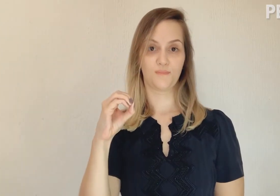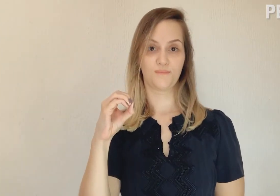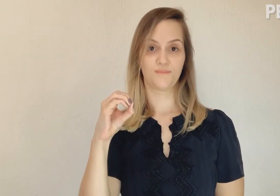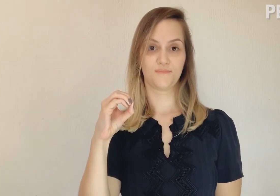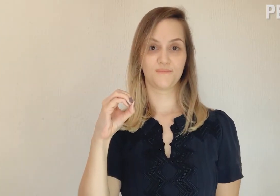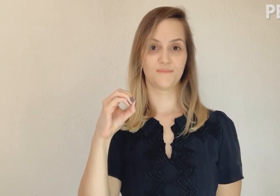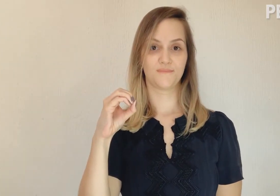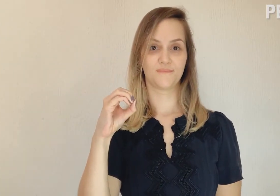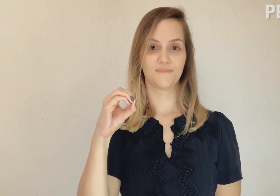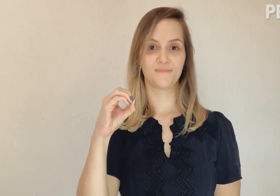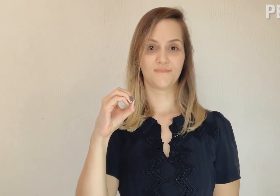O.